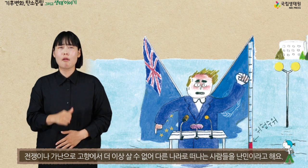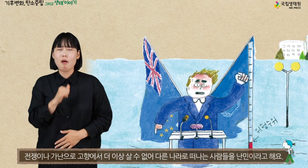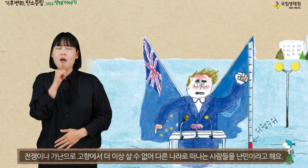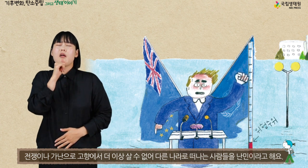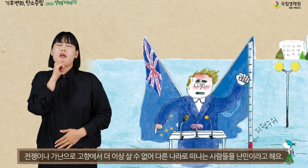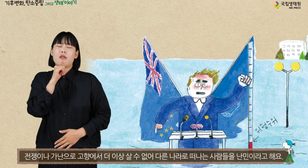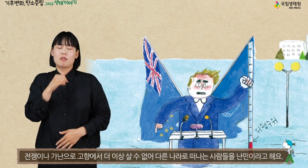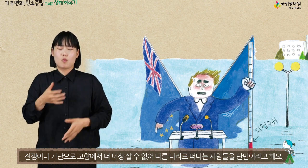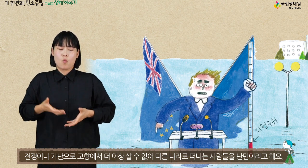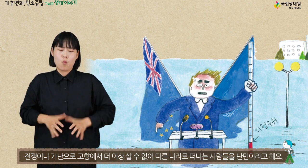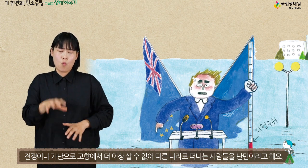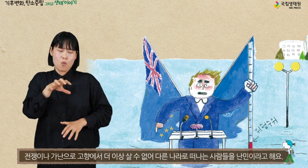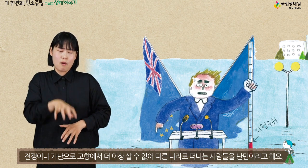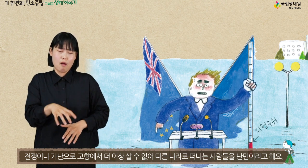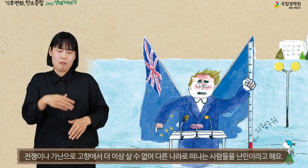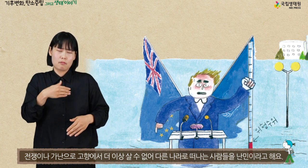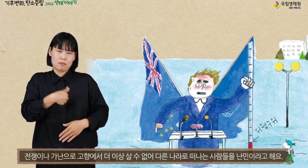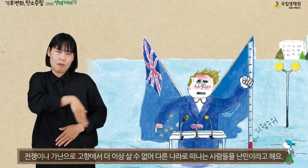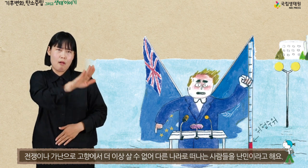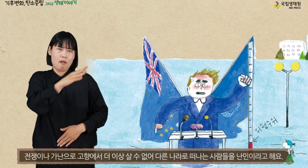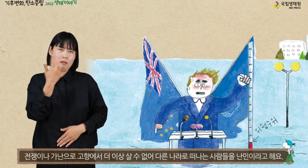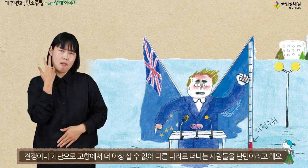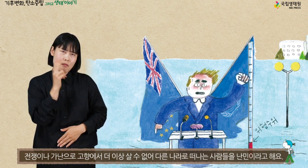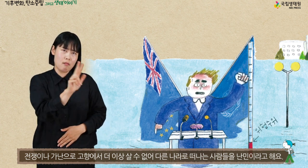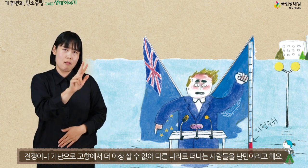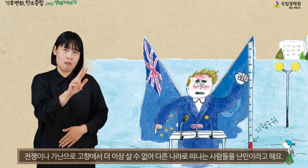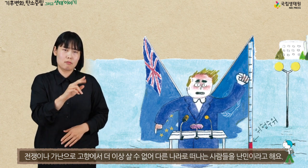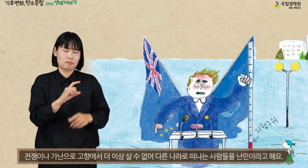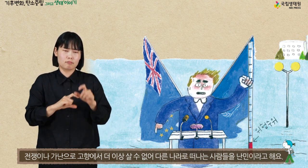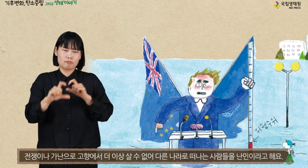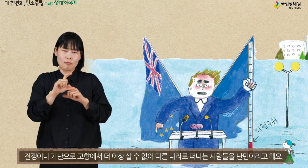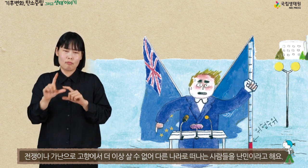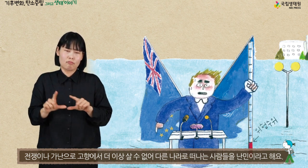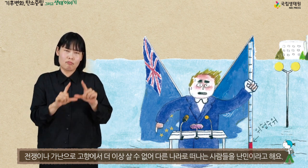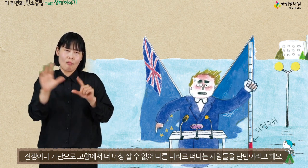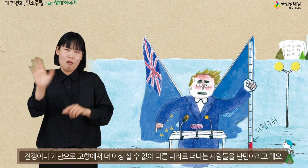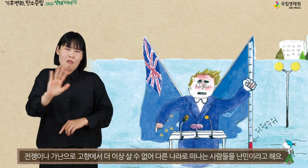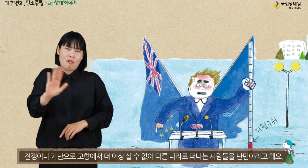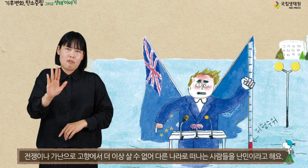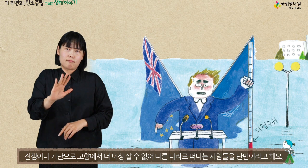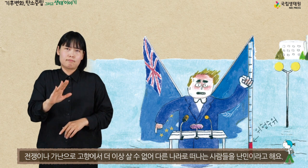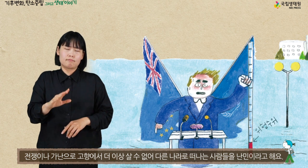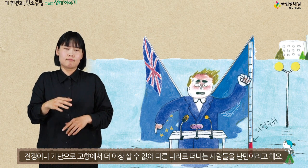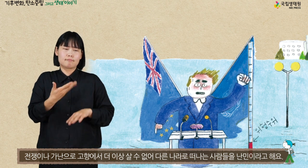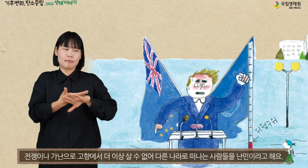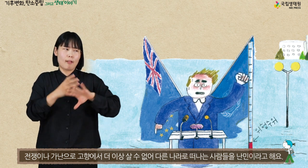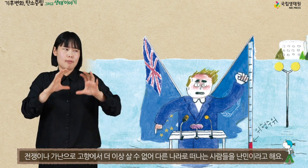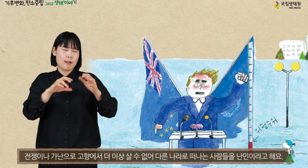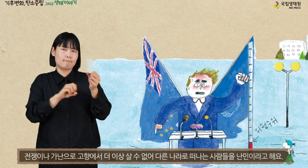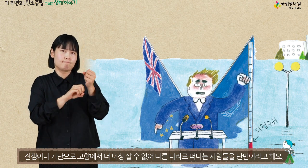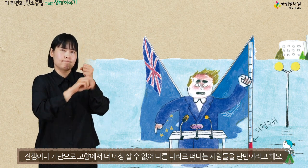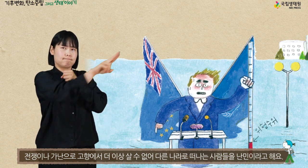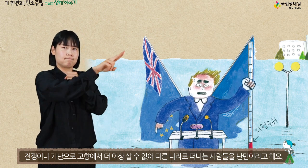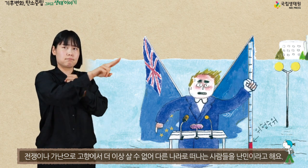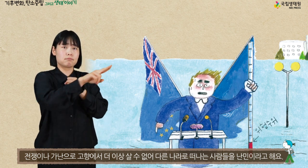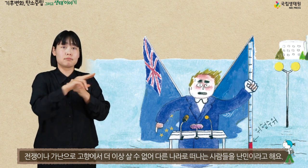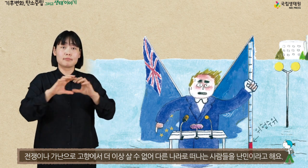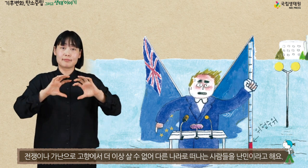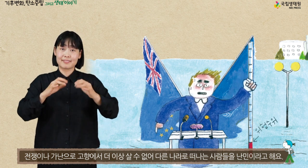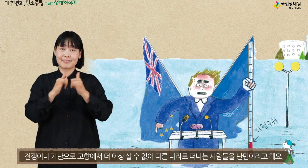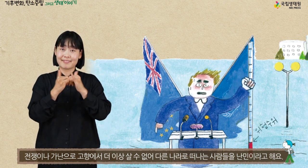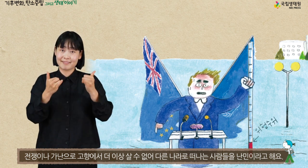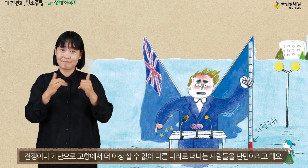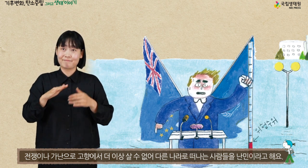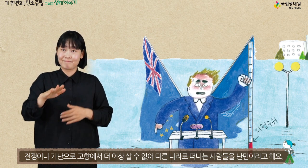전쟁이나 가난으로 고향에서 더 이상 살 수 없어 다른 나라로 떠나는 사람들을 난민이라고 해요.